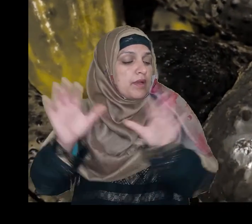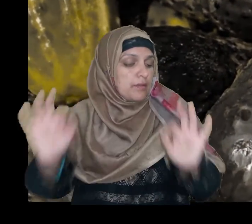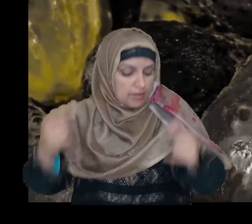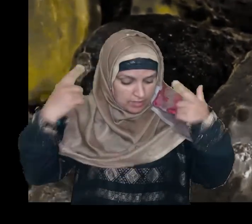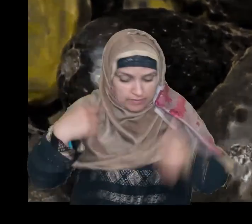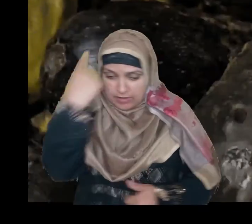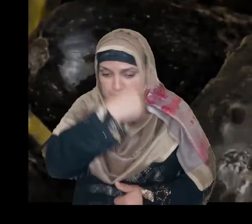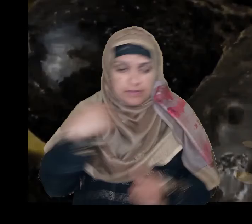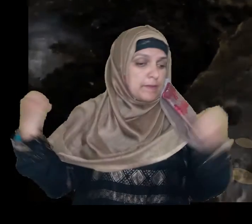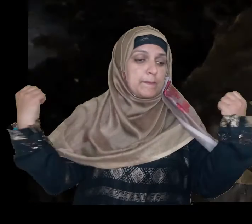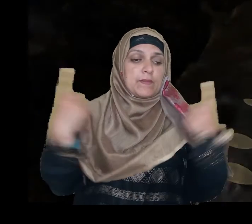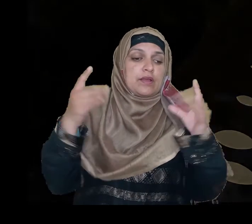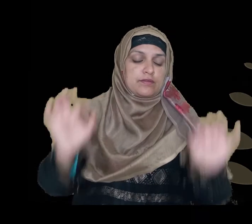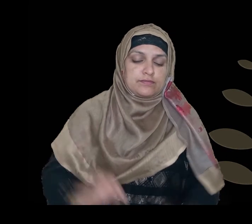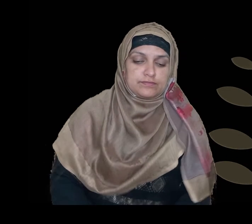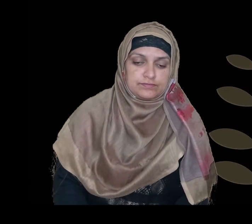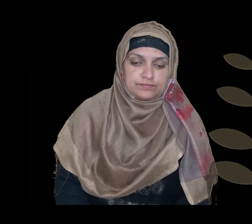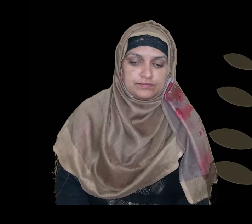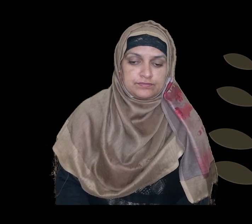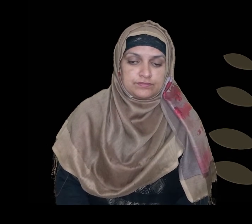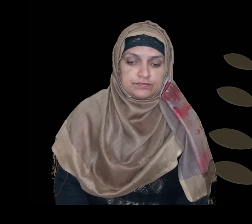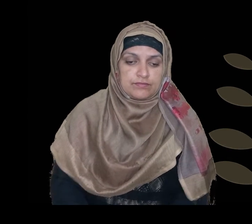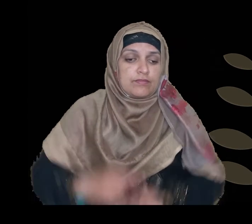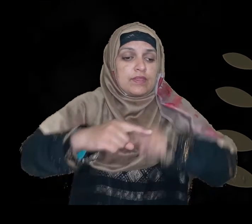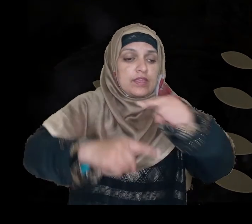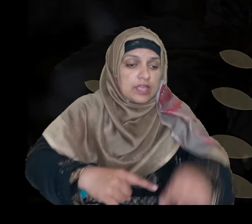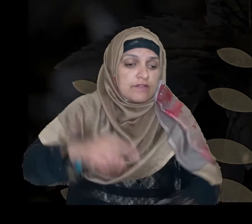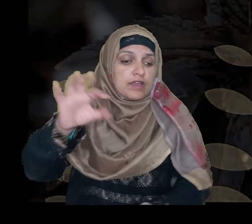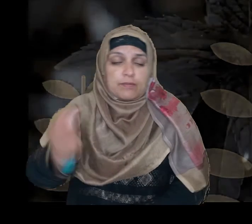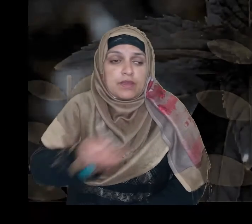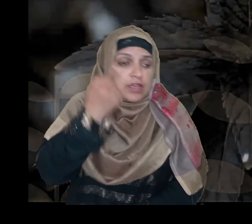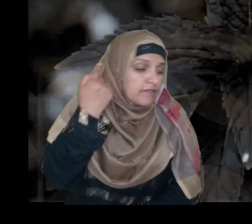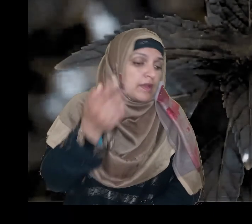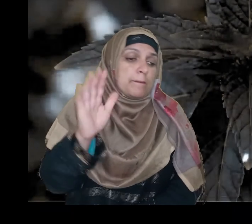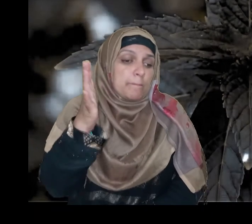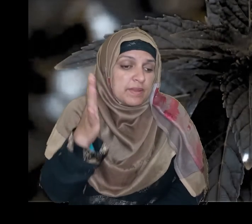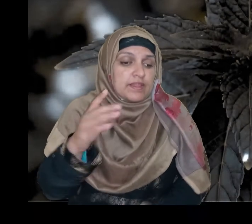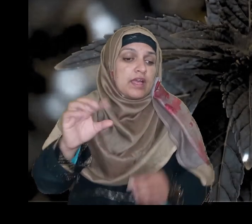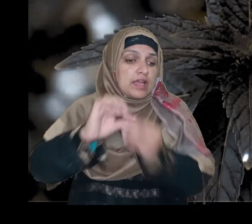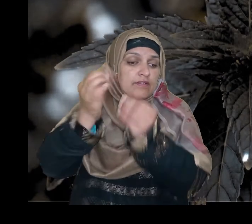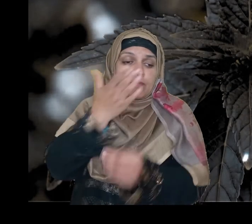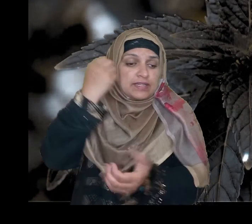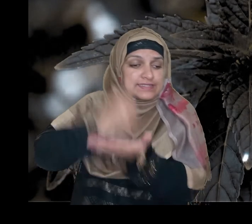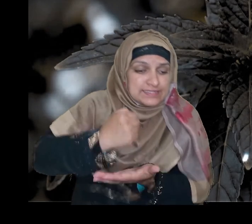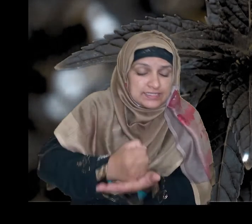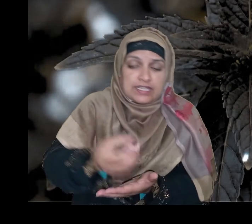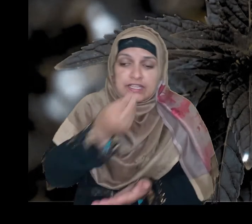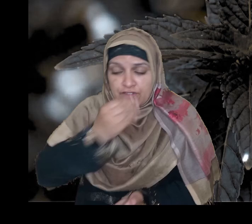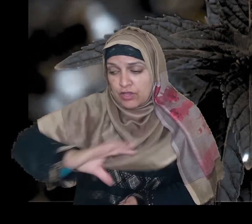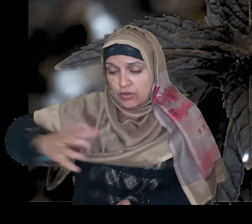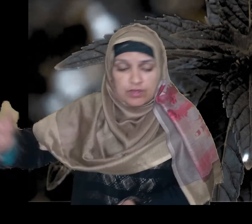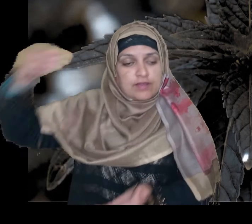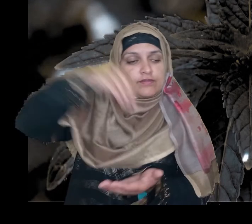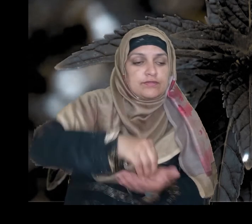इंसानी खूबसूरती में इजाफ़ा करता है। मार्केट में आम दस्तयाब जड़ी बूटी पुदीने को मुख्तलिफ़ चटनियों, खानों और मशरूबात